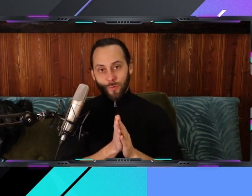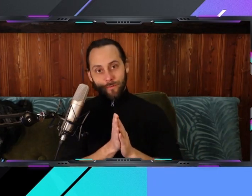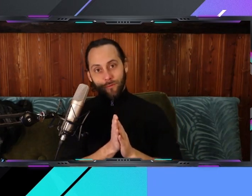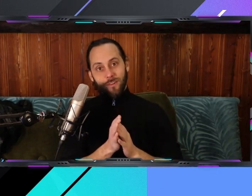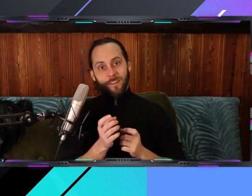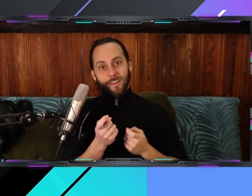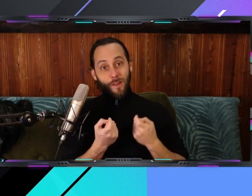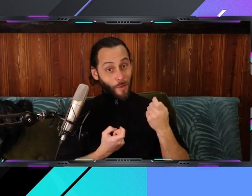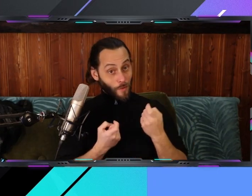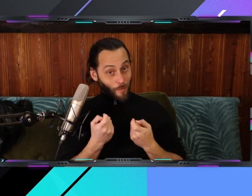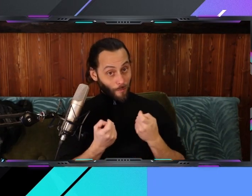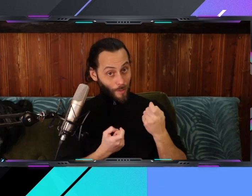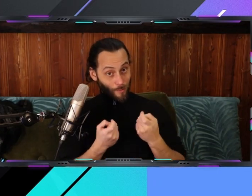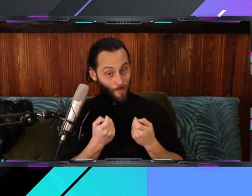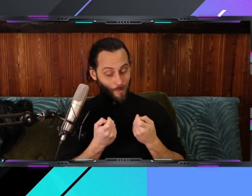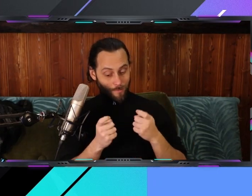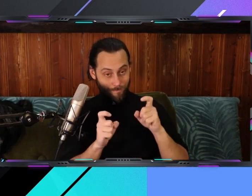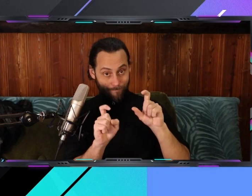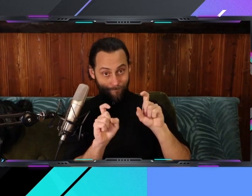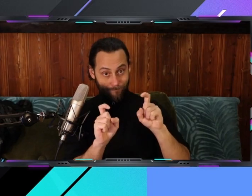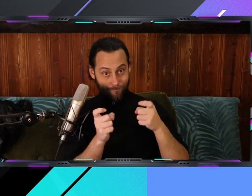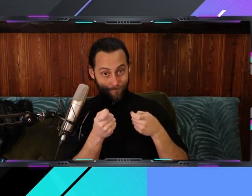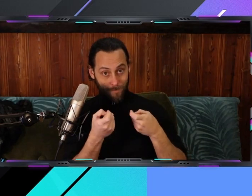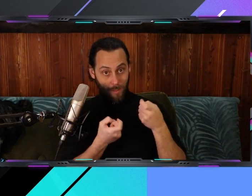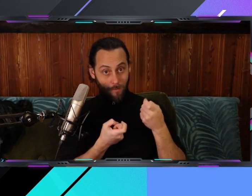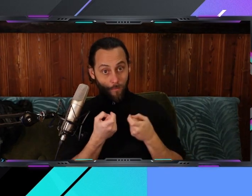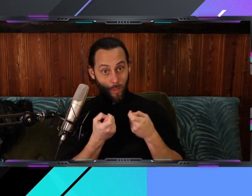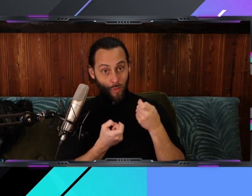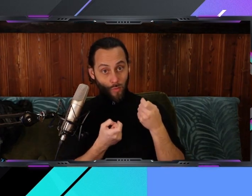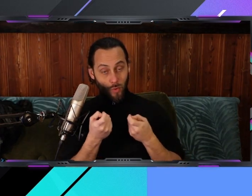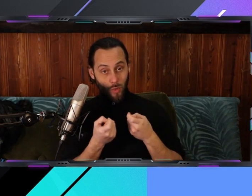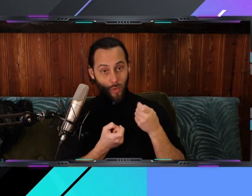Je commence faux. Voiture,